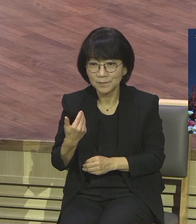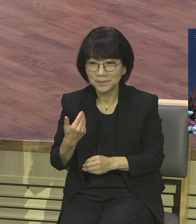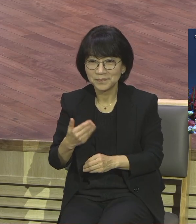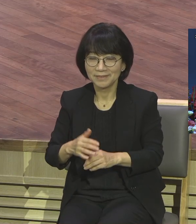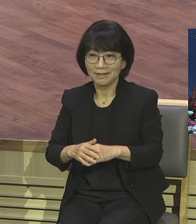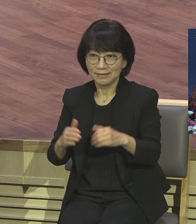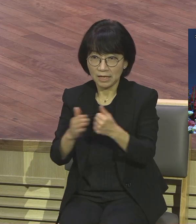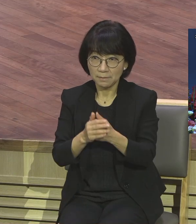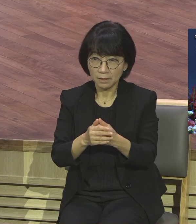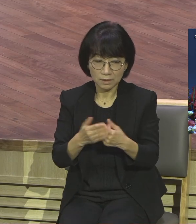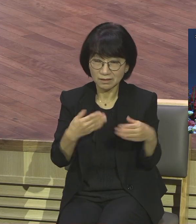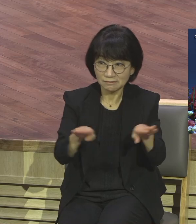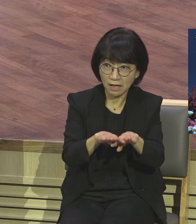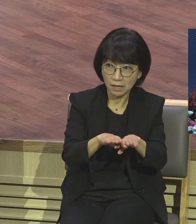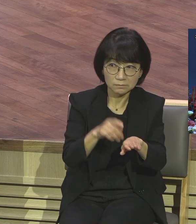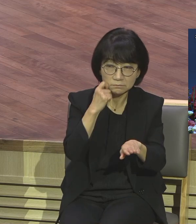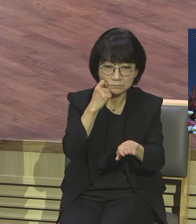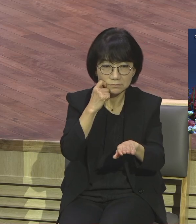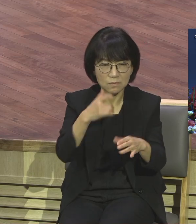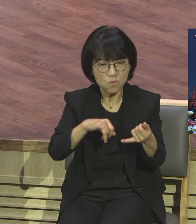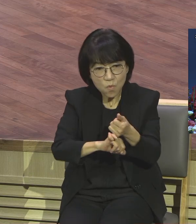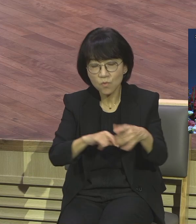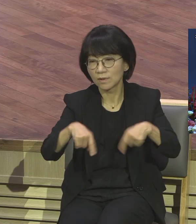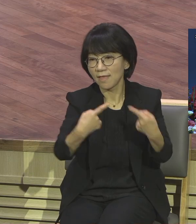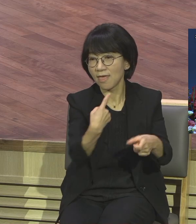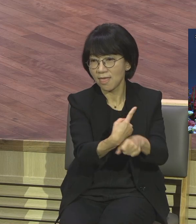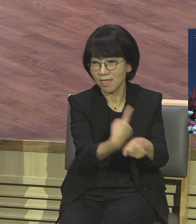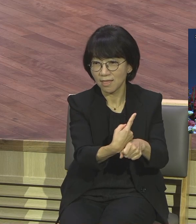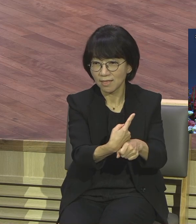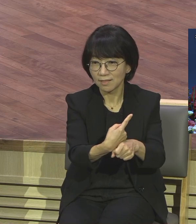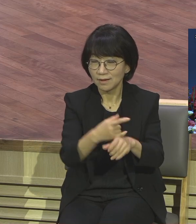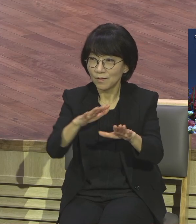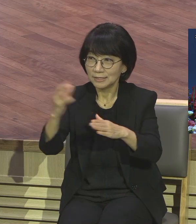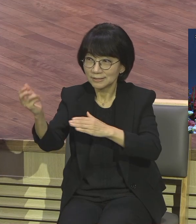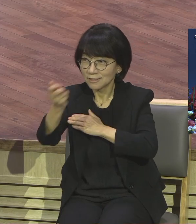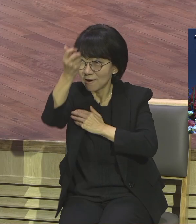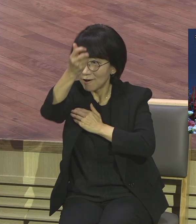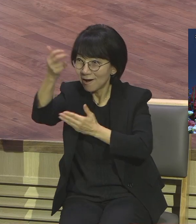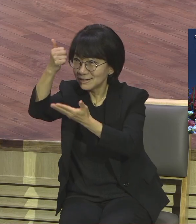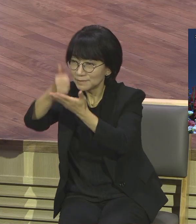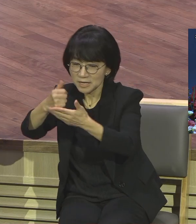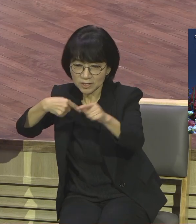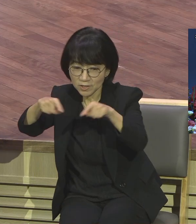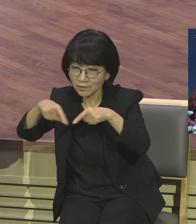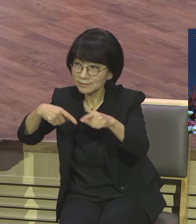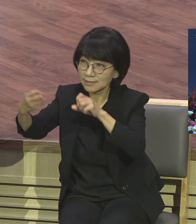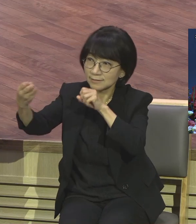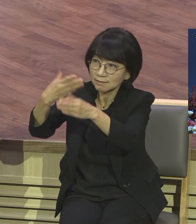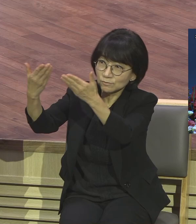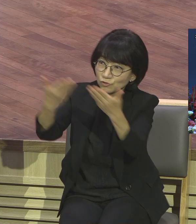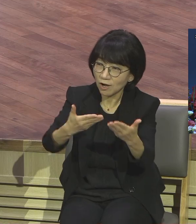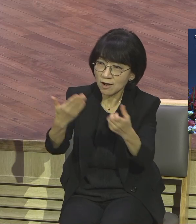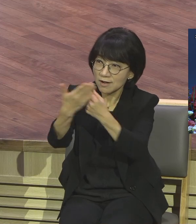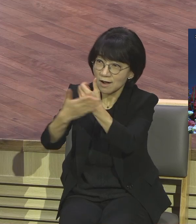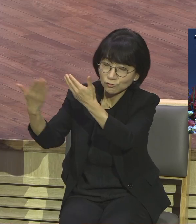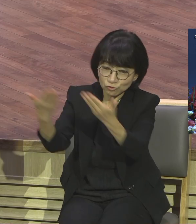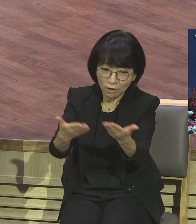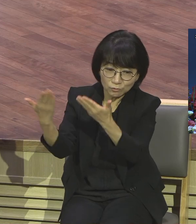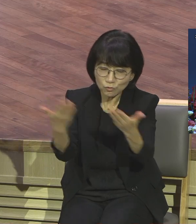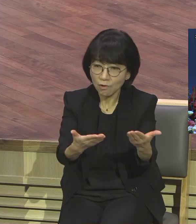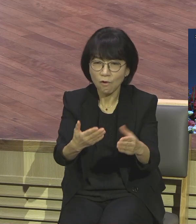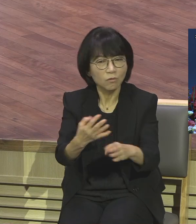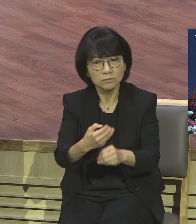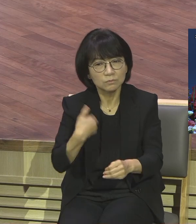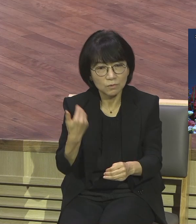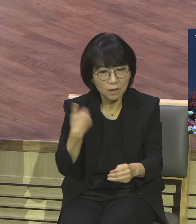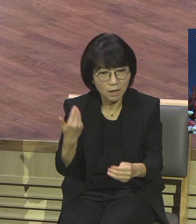오늘 하나님께서 나에게 무슨 성령으로 말씀하실지, 무슨 역사하실지, 새로운 은혜를 날로 새롭다,